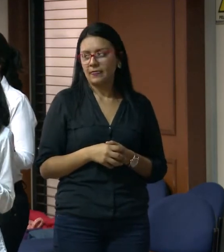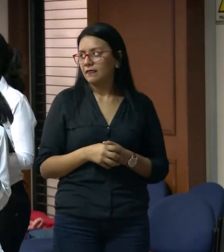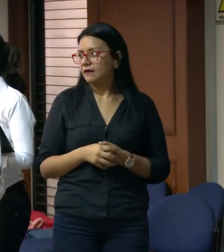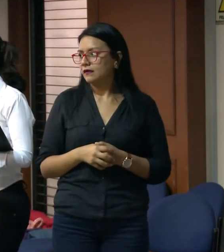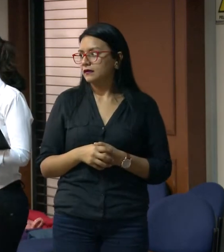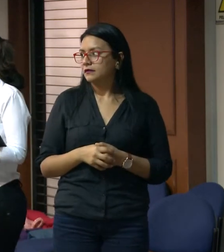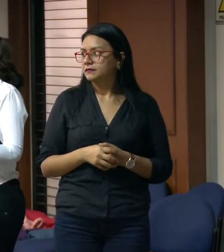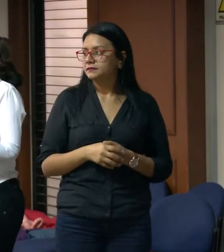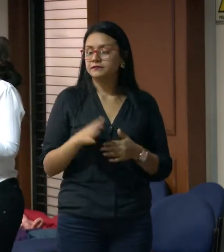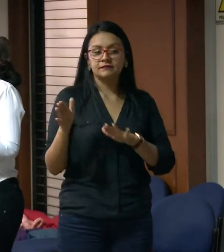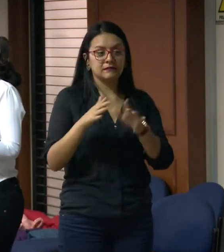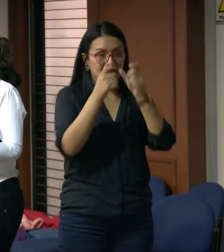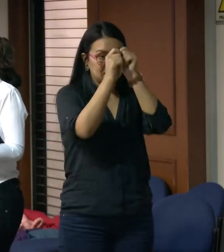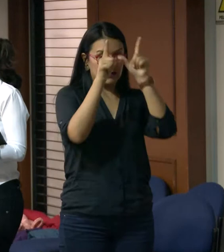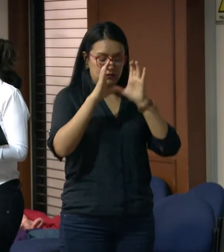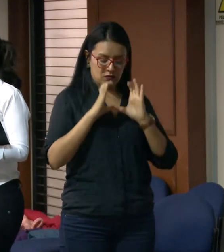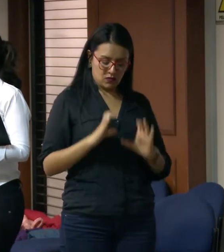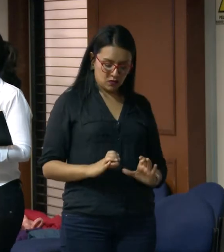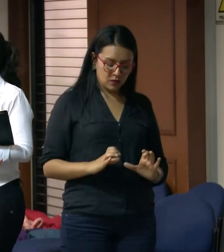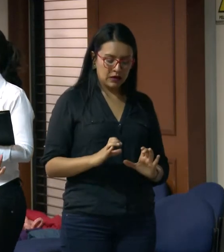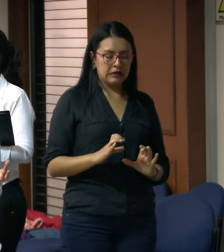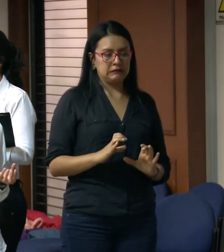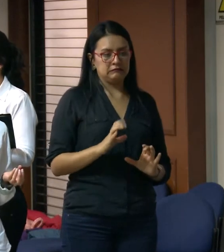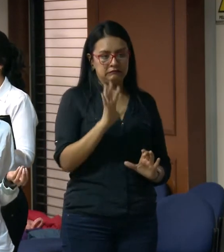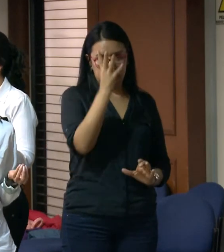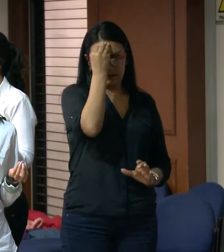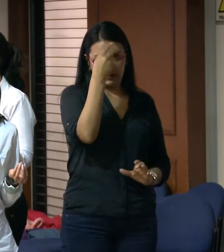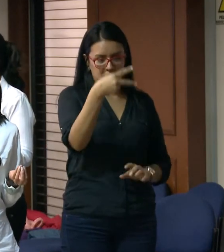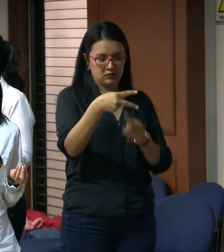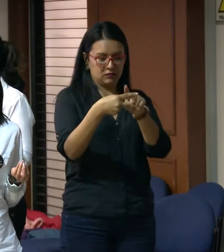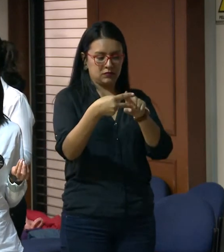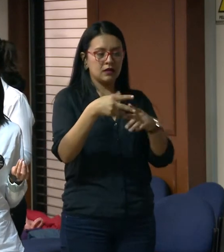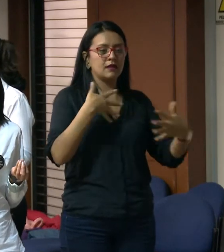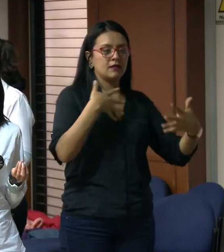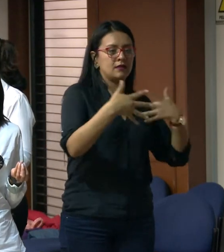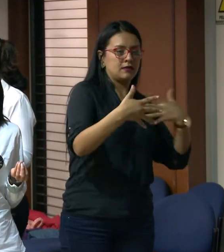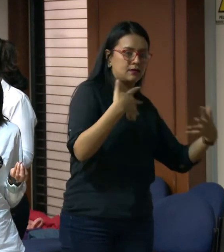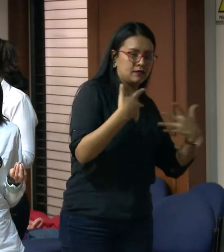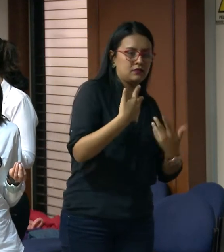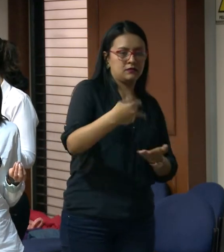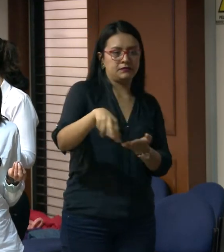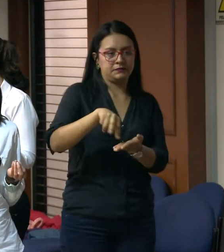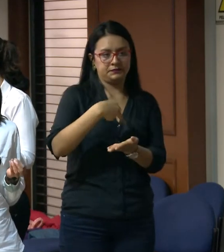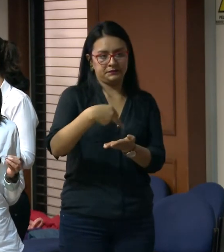El lenguaje corporal permite el desarrollo de dos disciplinas como son el teatro y la danza.